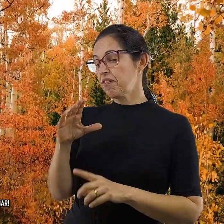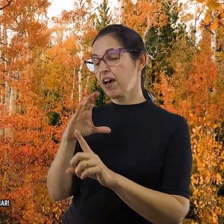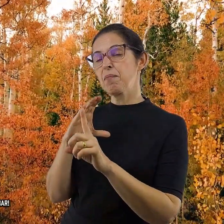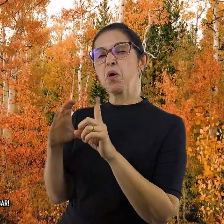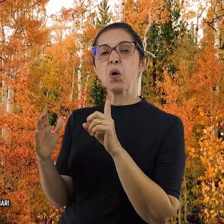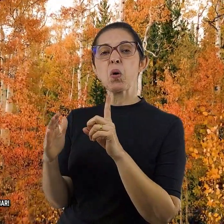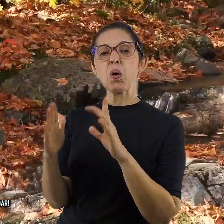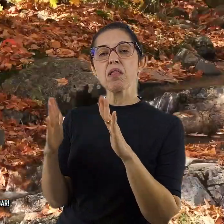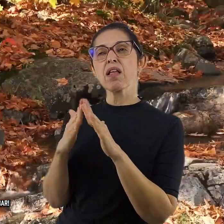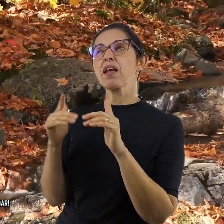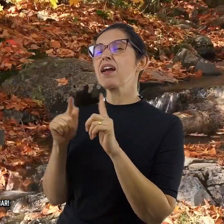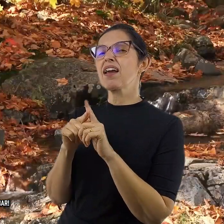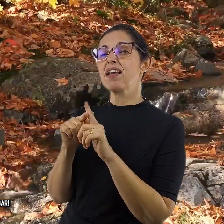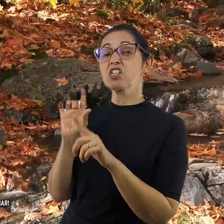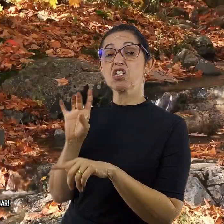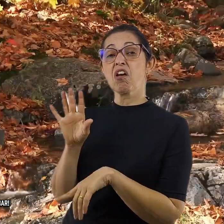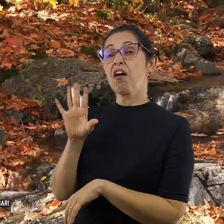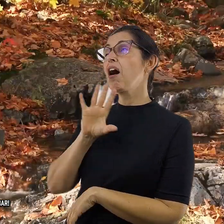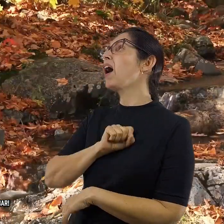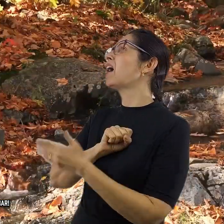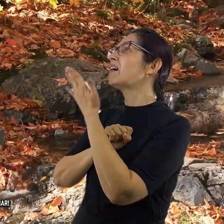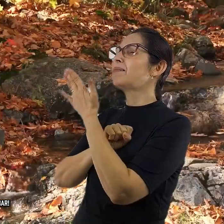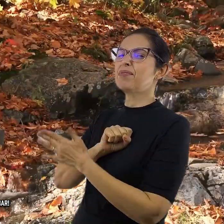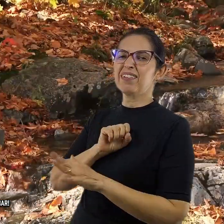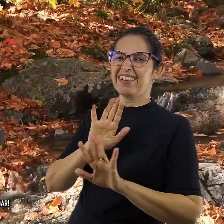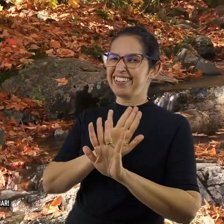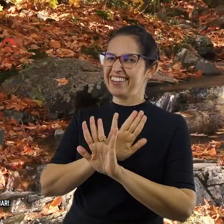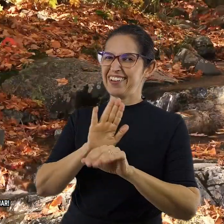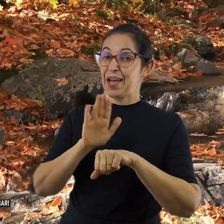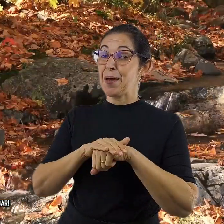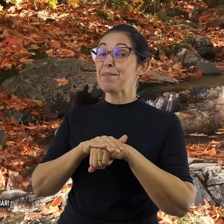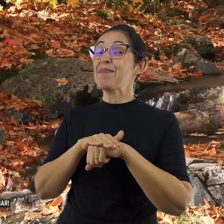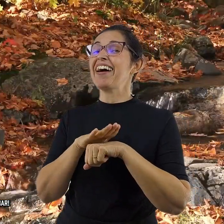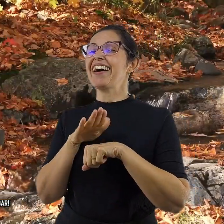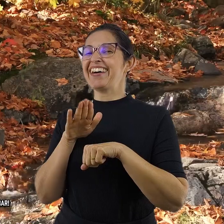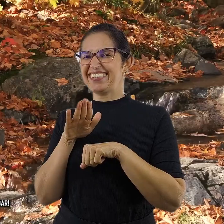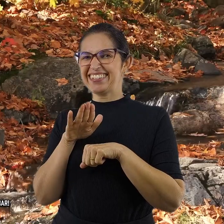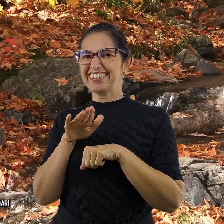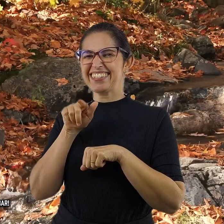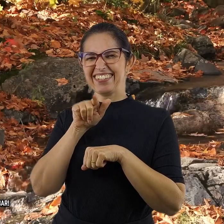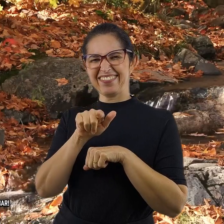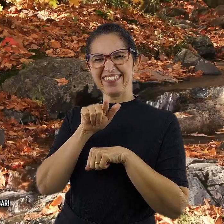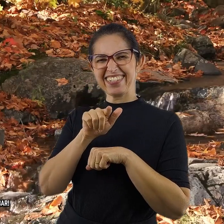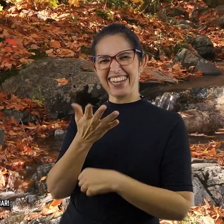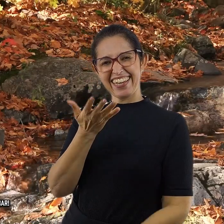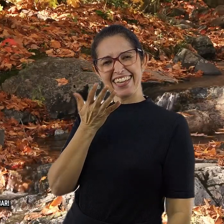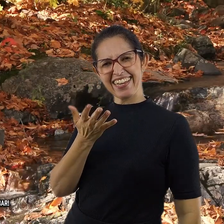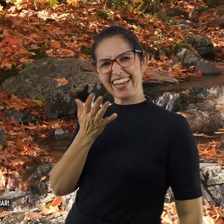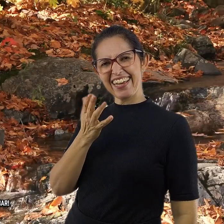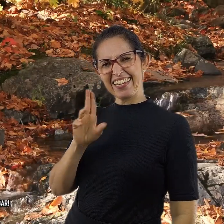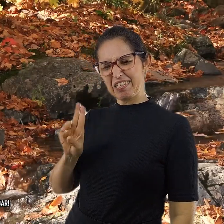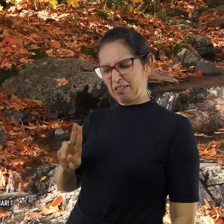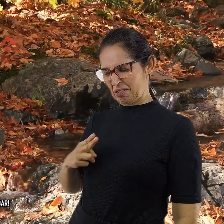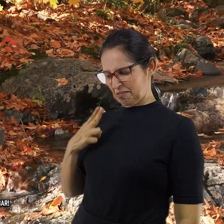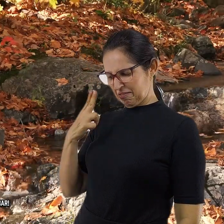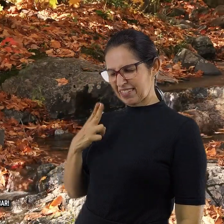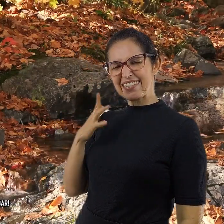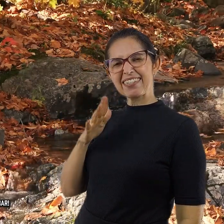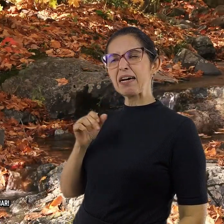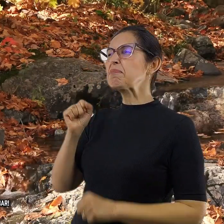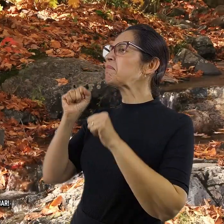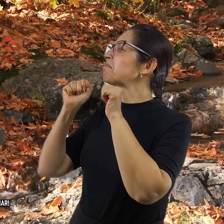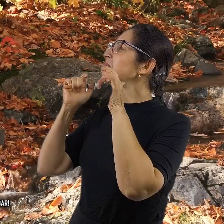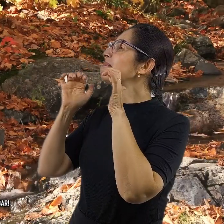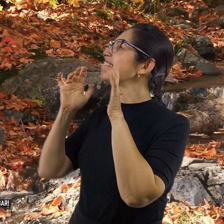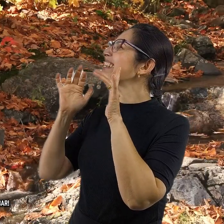Jesus, eu te amo. É muito mais do que isso. Você vem para ser uma bênção. E